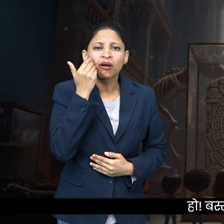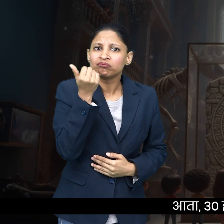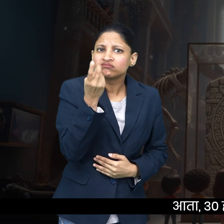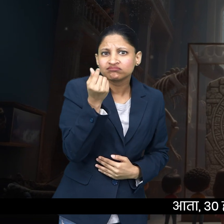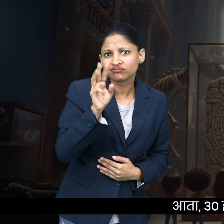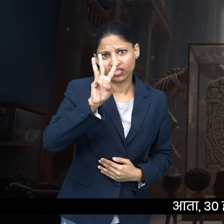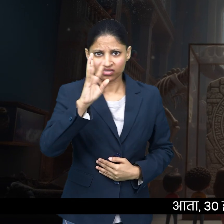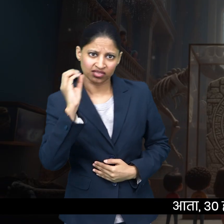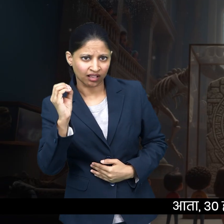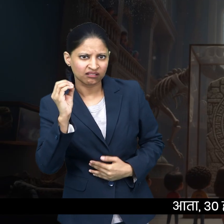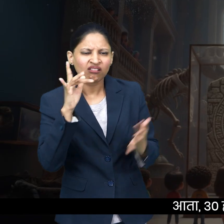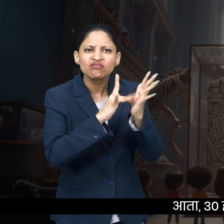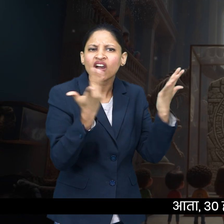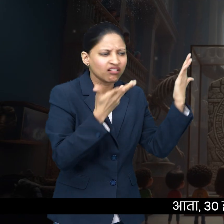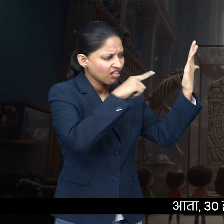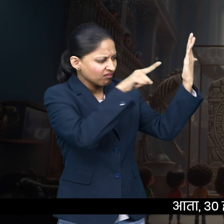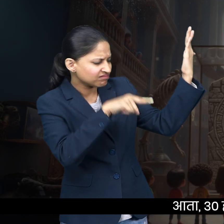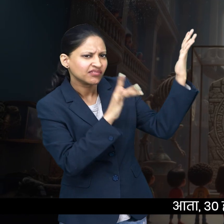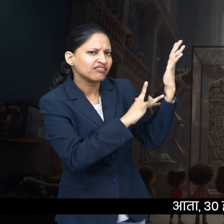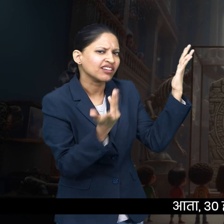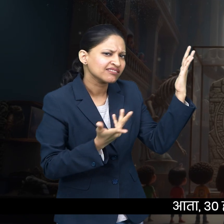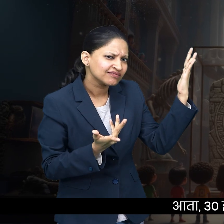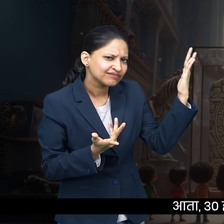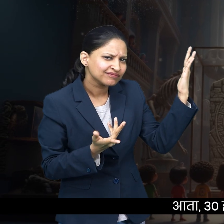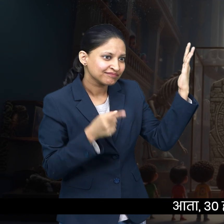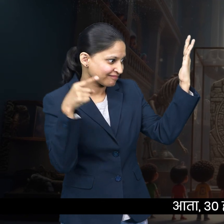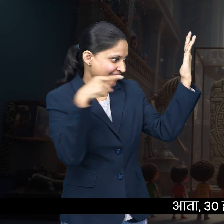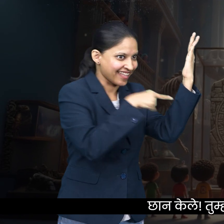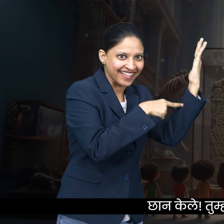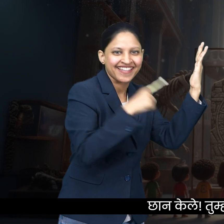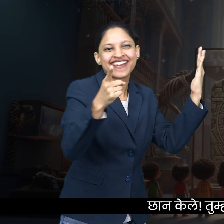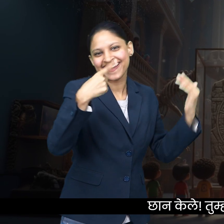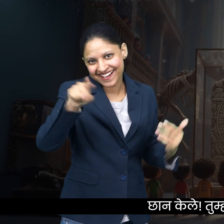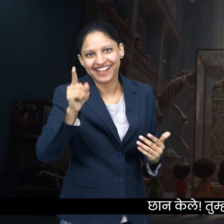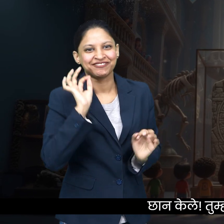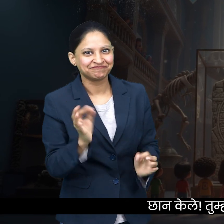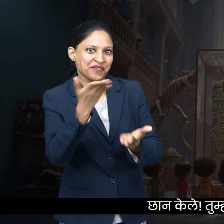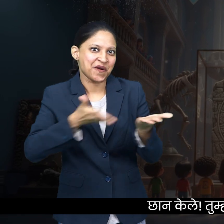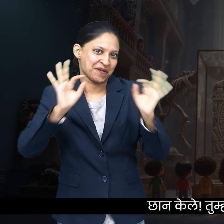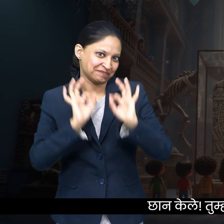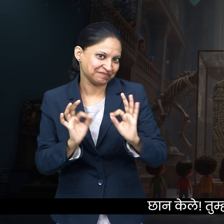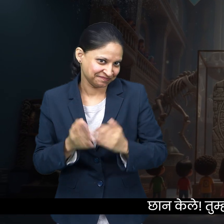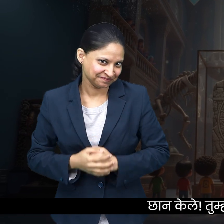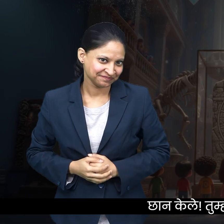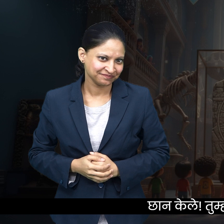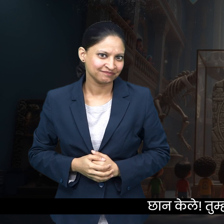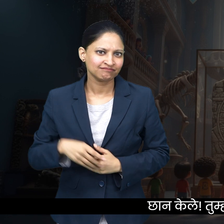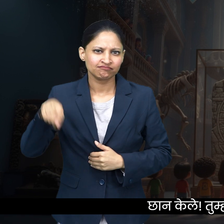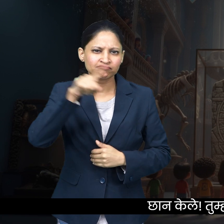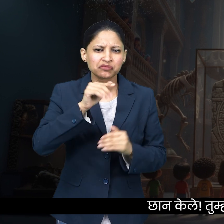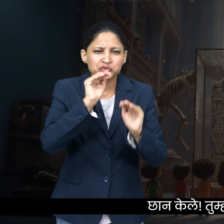आहे. आता 30 हा आकडा कुठे आहे? छान केले, तुम्हाला 30